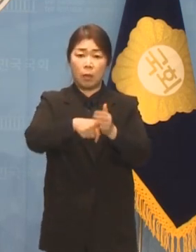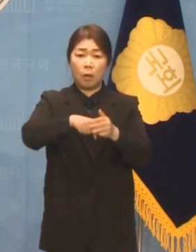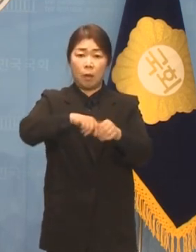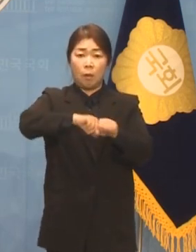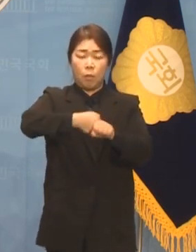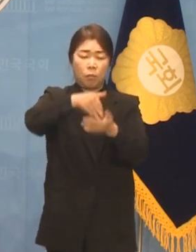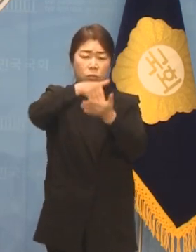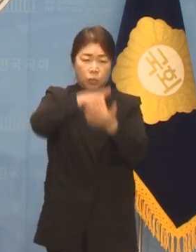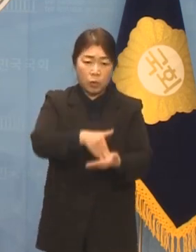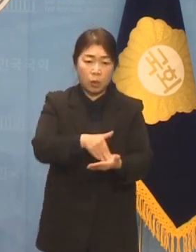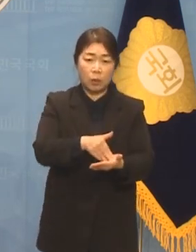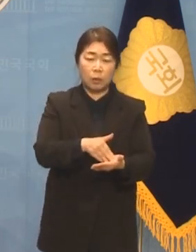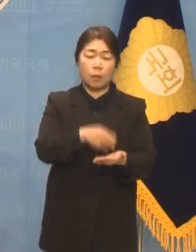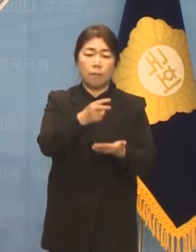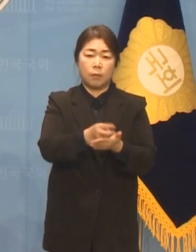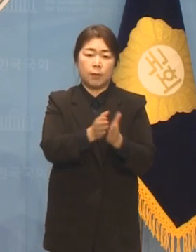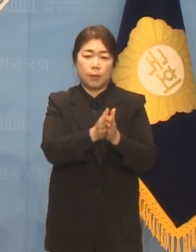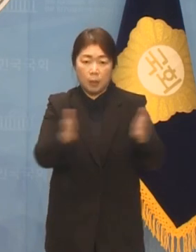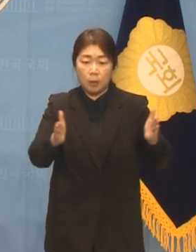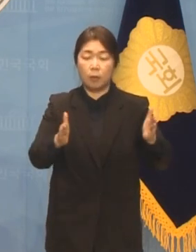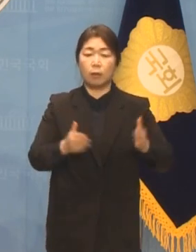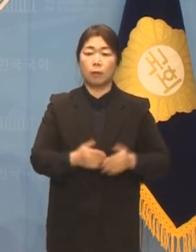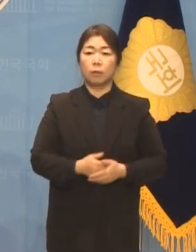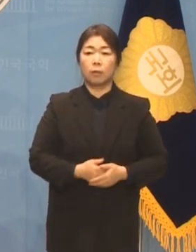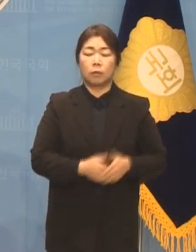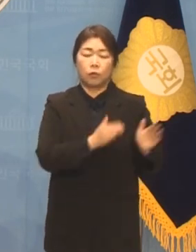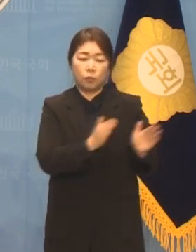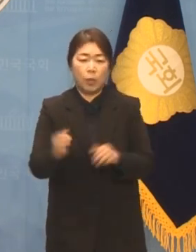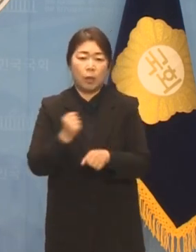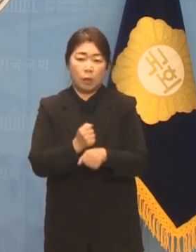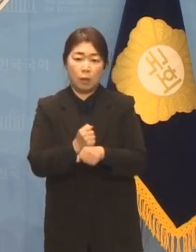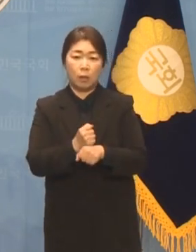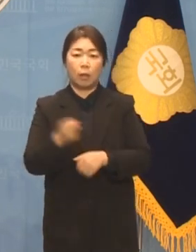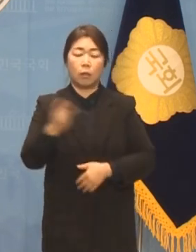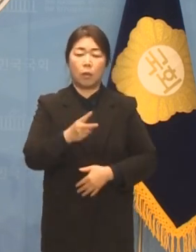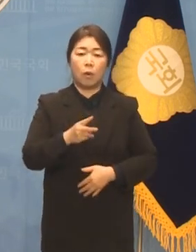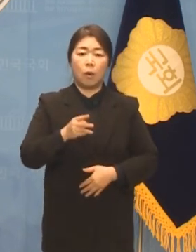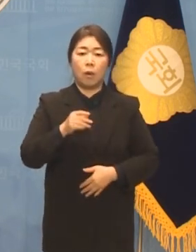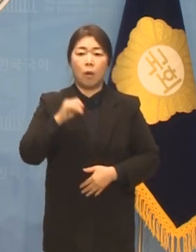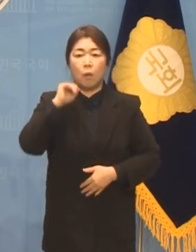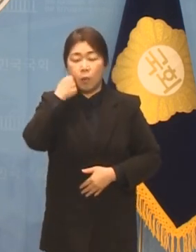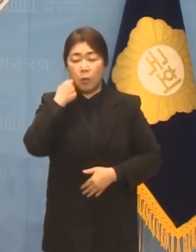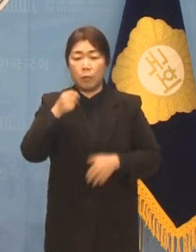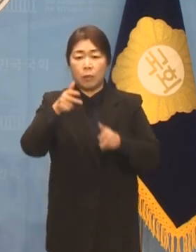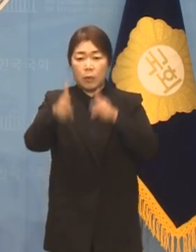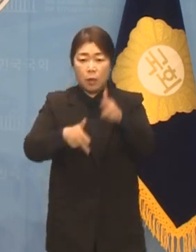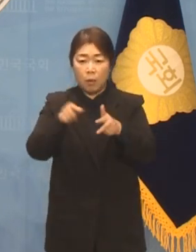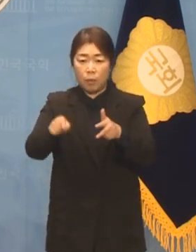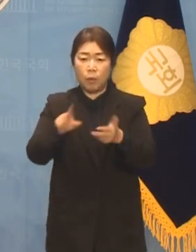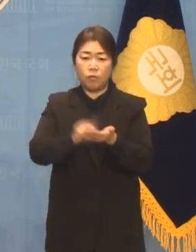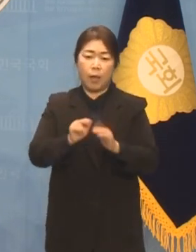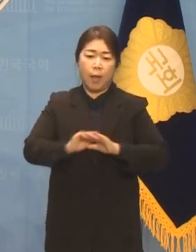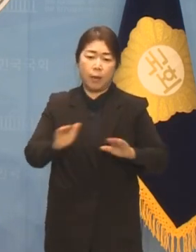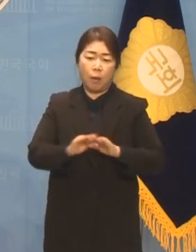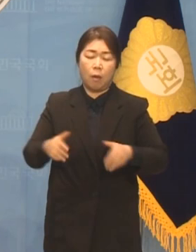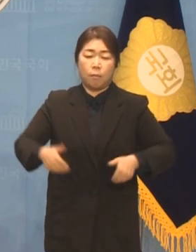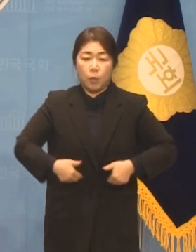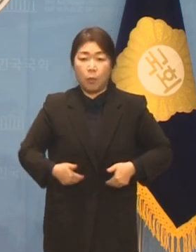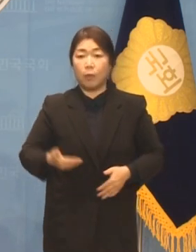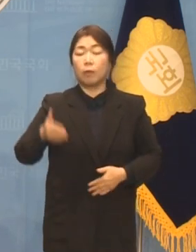준비를 하고 또 영세기업의 어려움을 해소해 왔어야 할 행정부